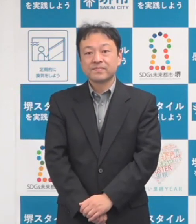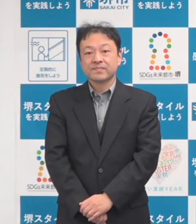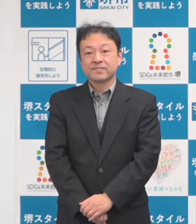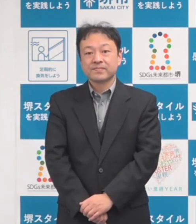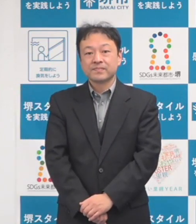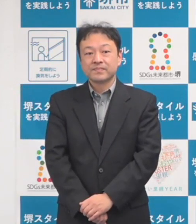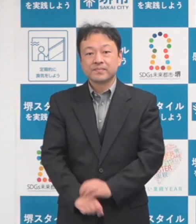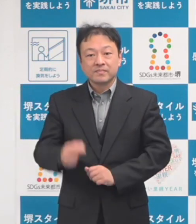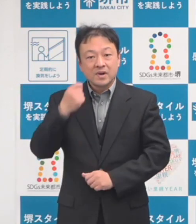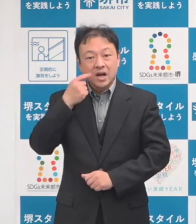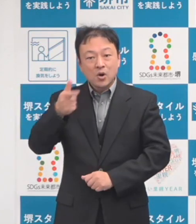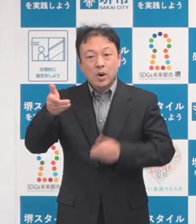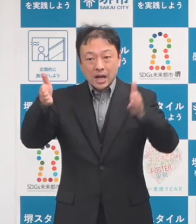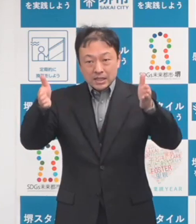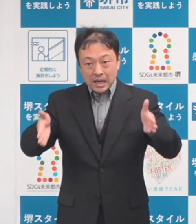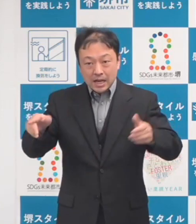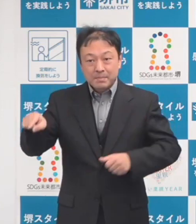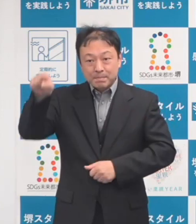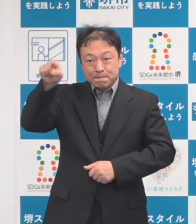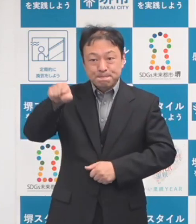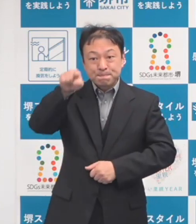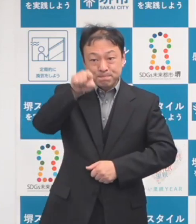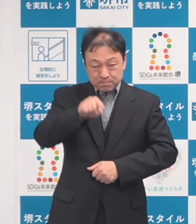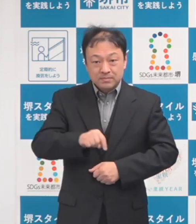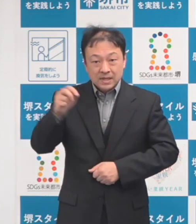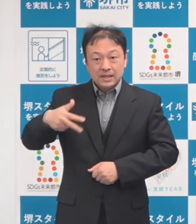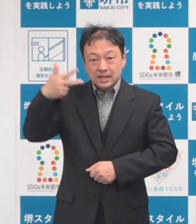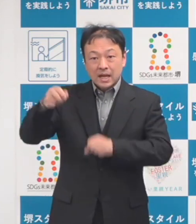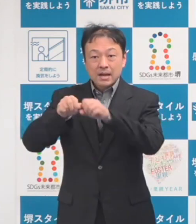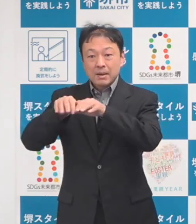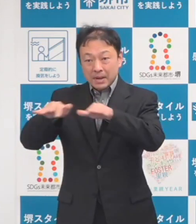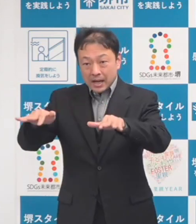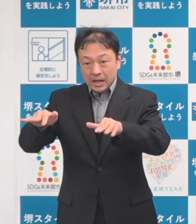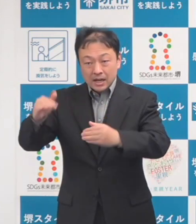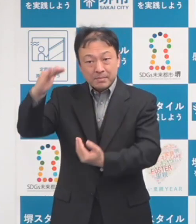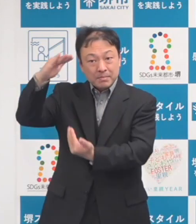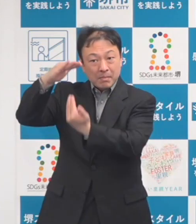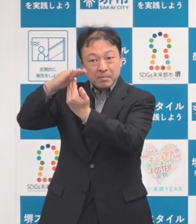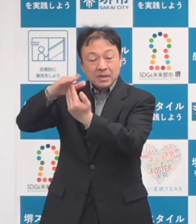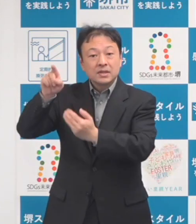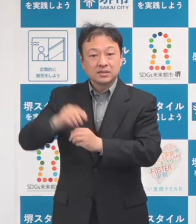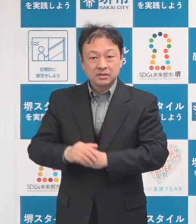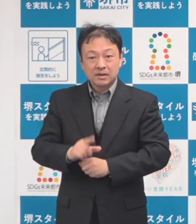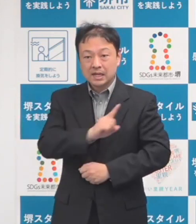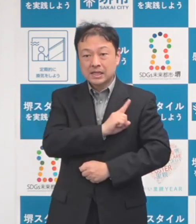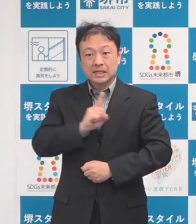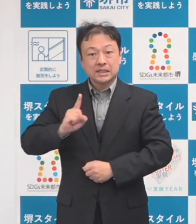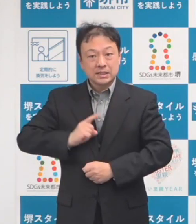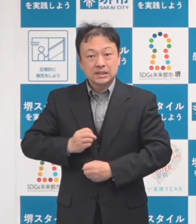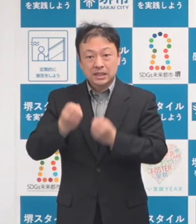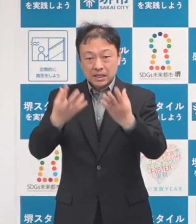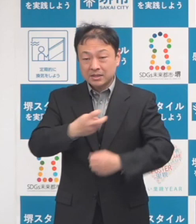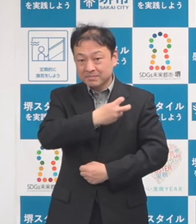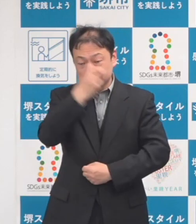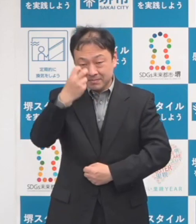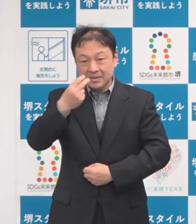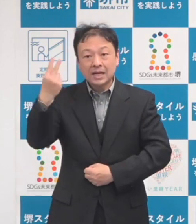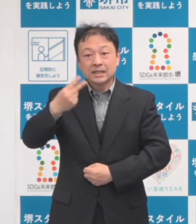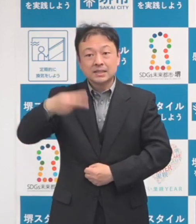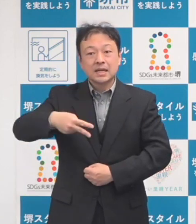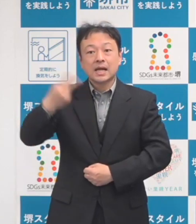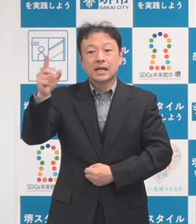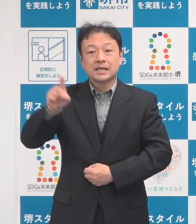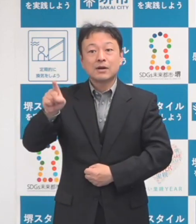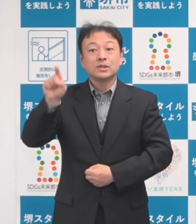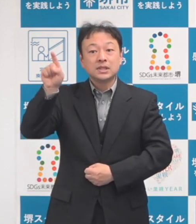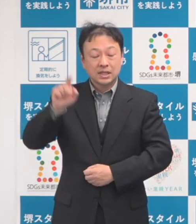半年間のこの推移です。第7波の一番ピークのところ、1日あたり新規陽性者2200人という